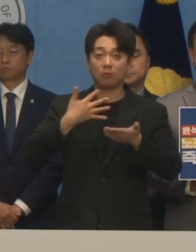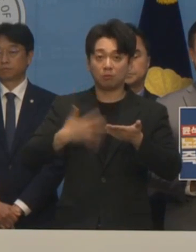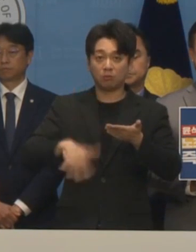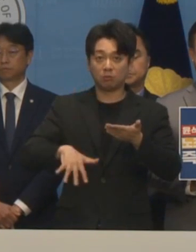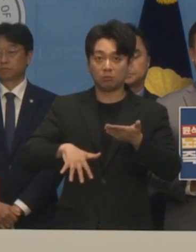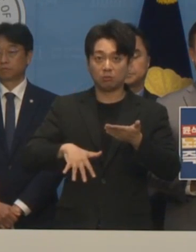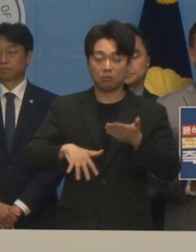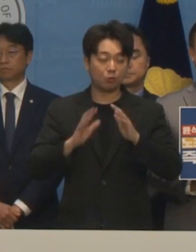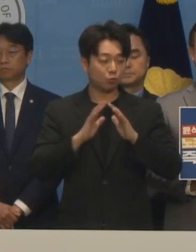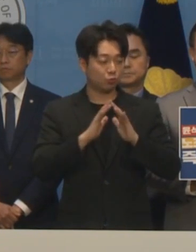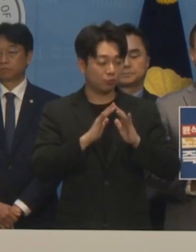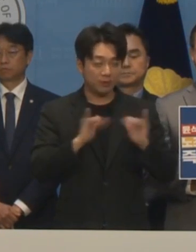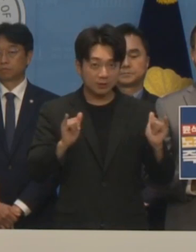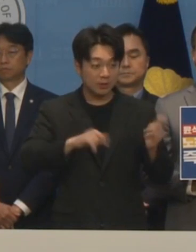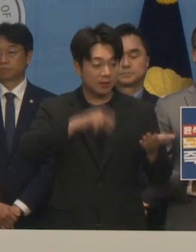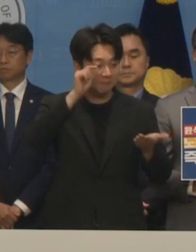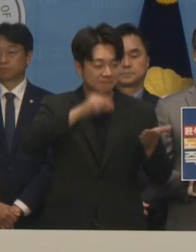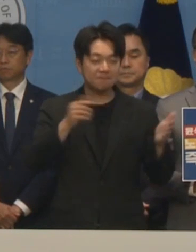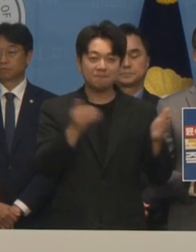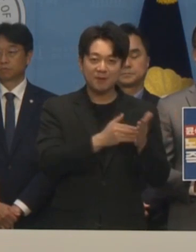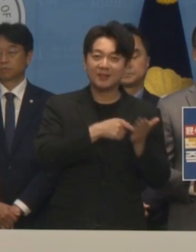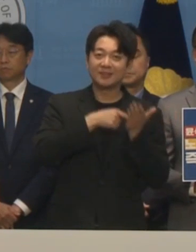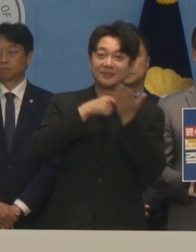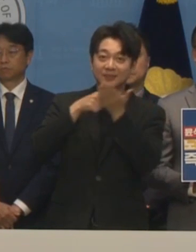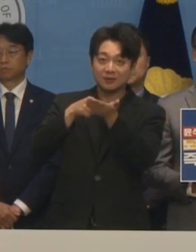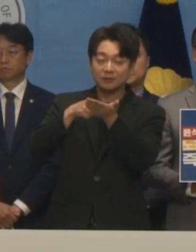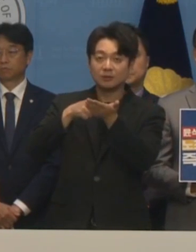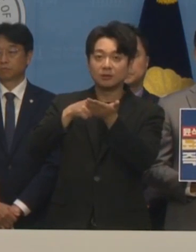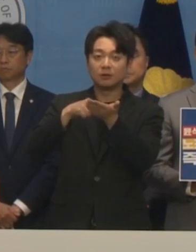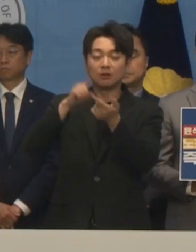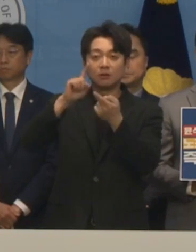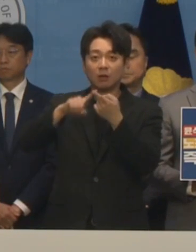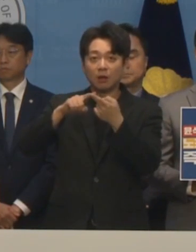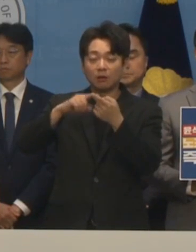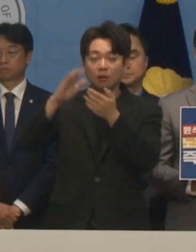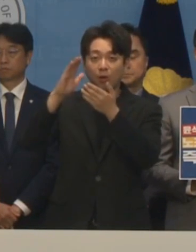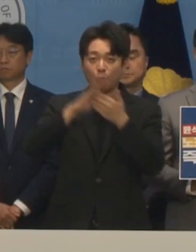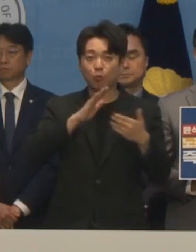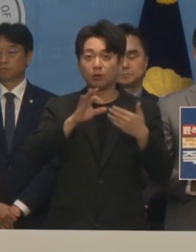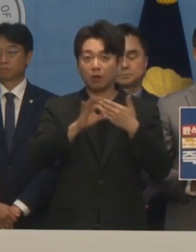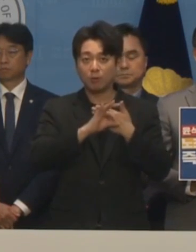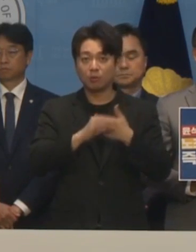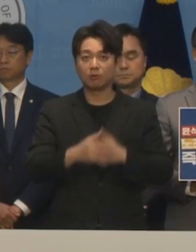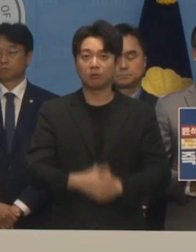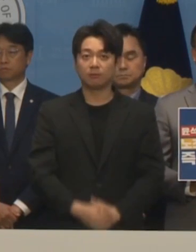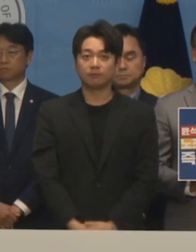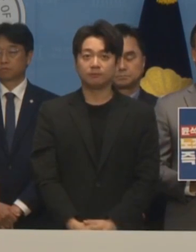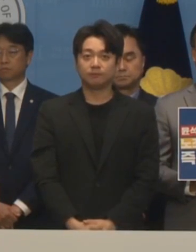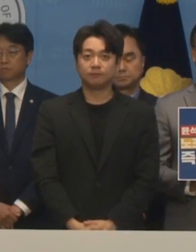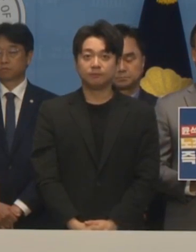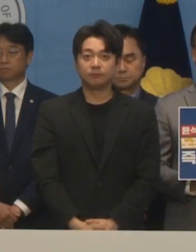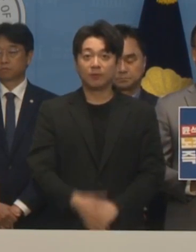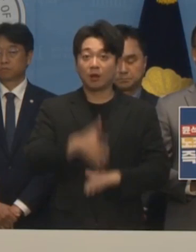년의 시간을 들여서 합의한 법안을 끝까지 거부한다면 그 결과는 윤석열 대통령의 무지와 무능에